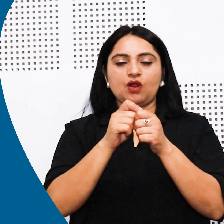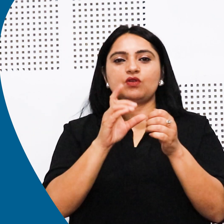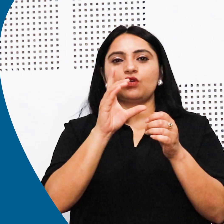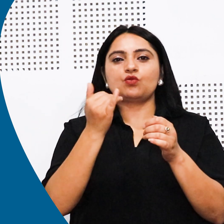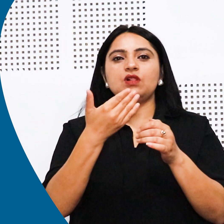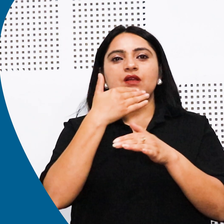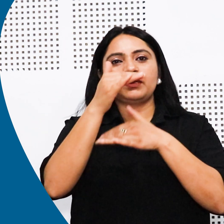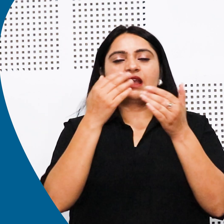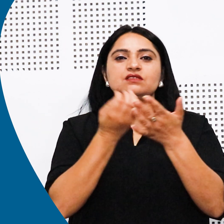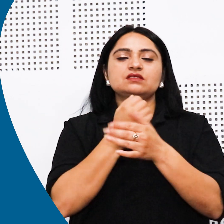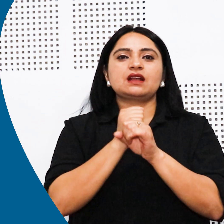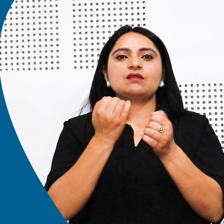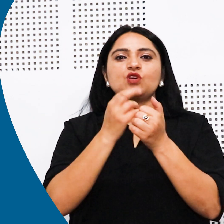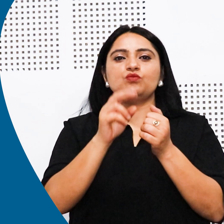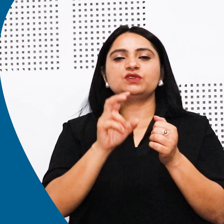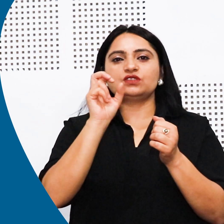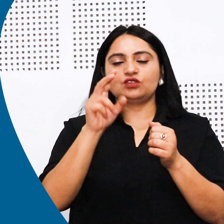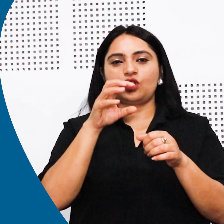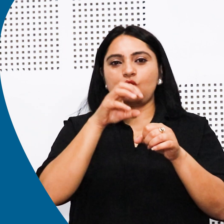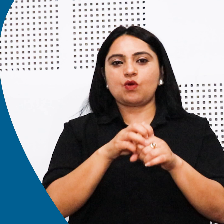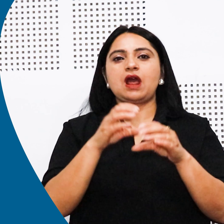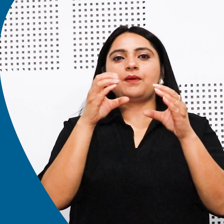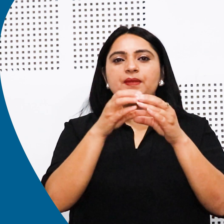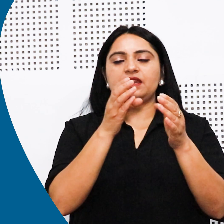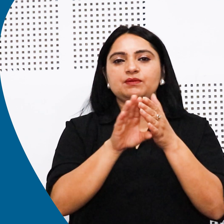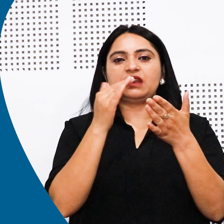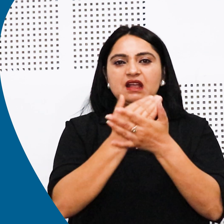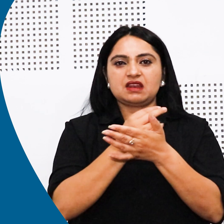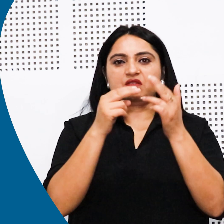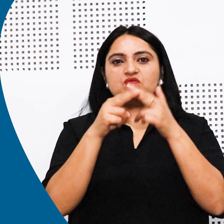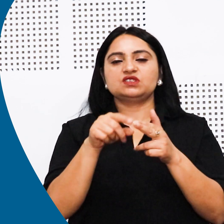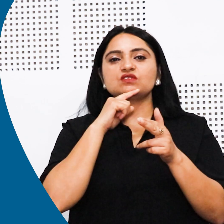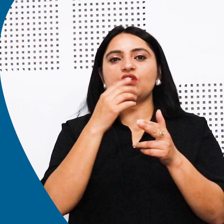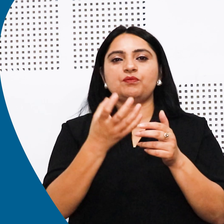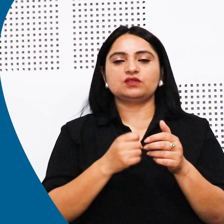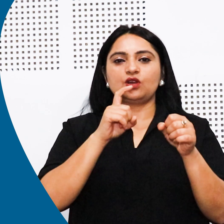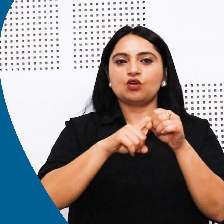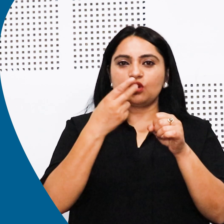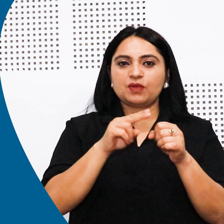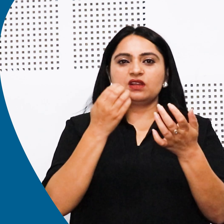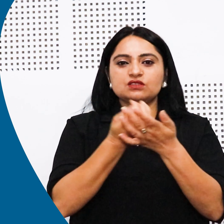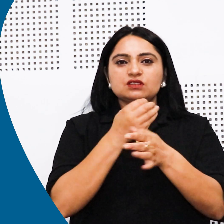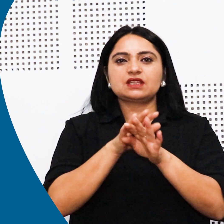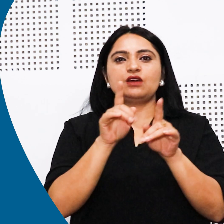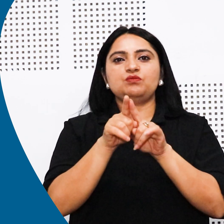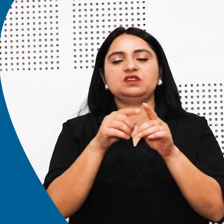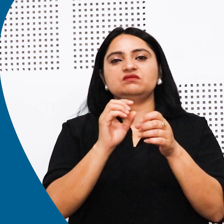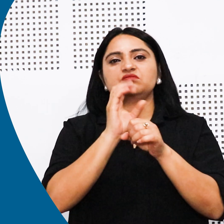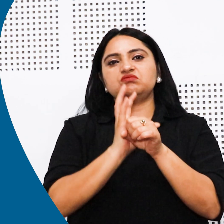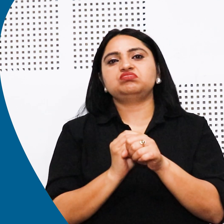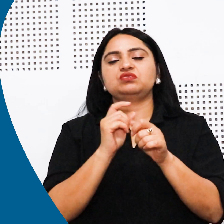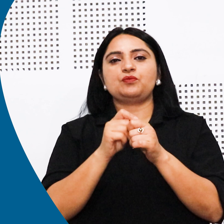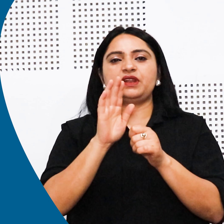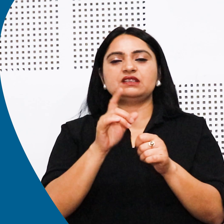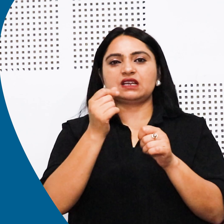संस्थाले काम गर्नुपर्ने हुन्छ। तर वडा र पालिकाबाट कार्यक्रम तथा बजेट नपाउँदा गठन भएका संस्थाहरू पनि निष्क्रिय जस्तै